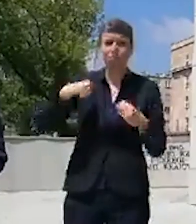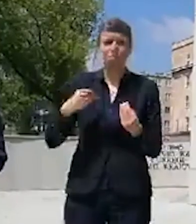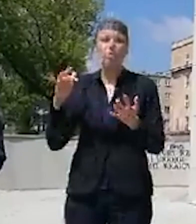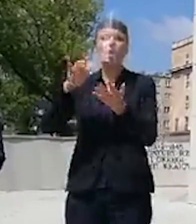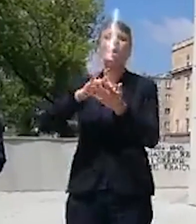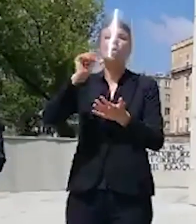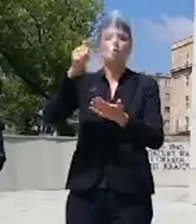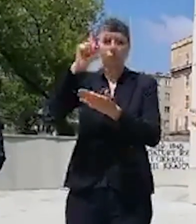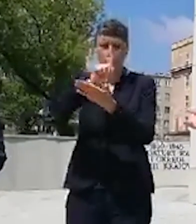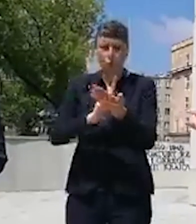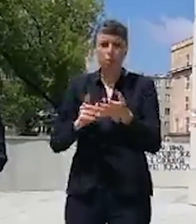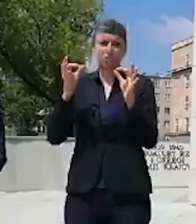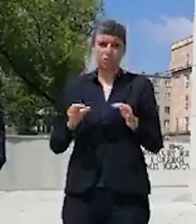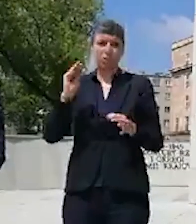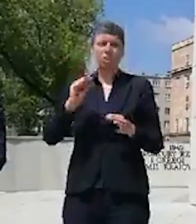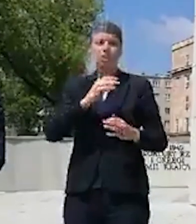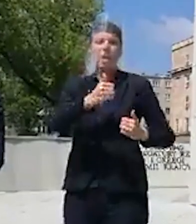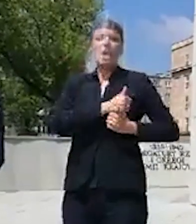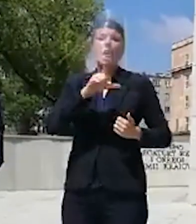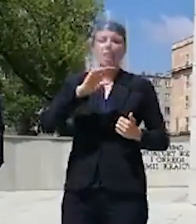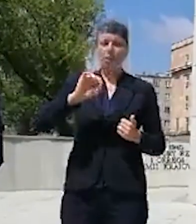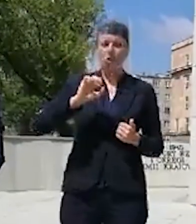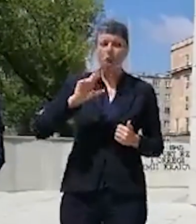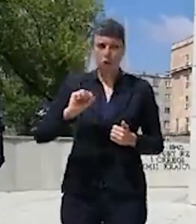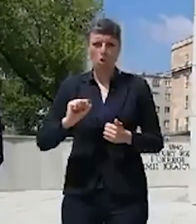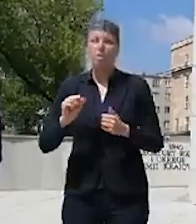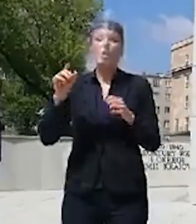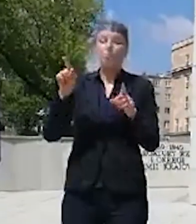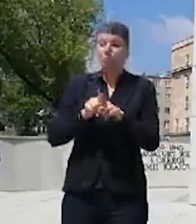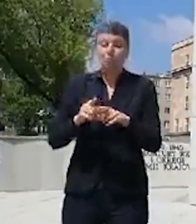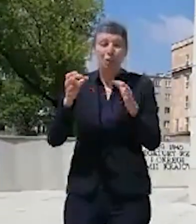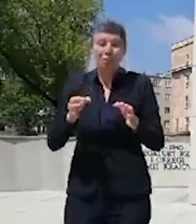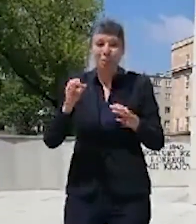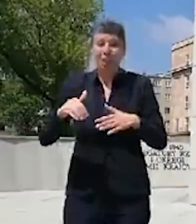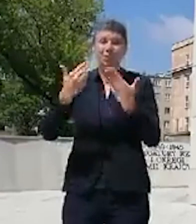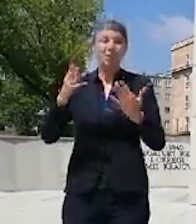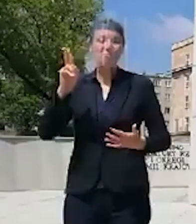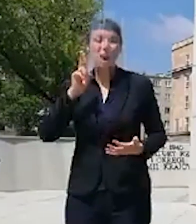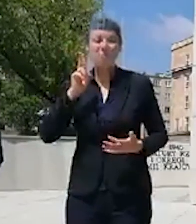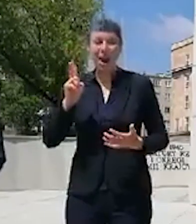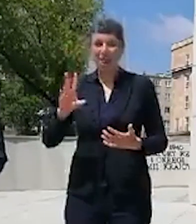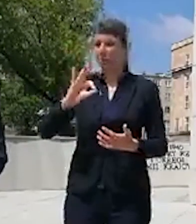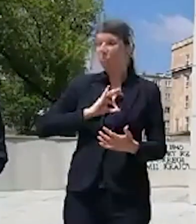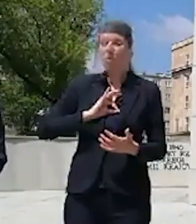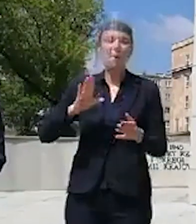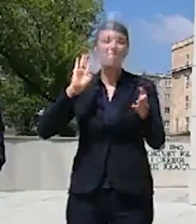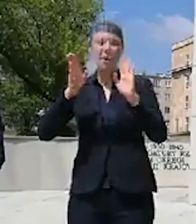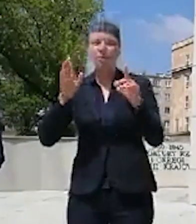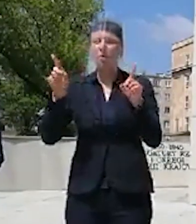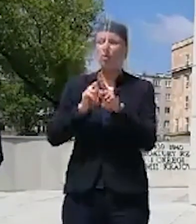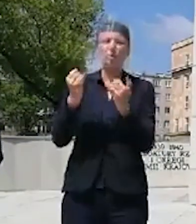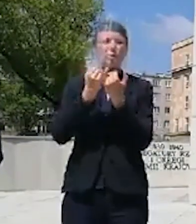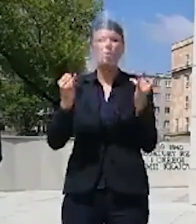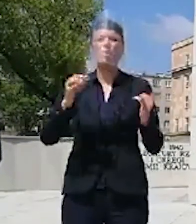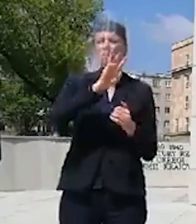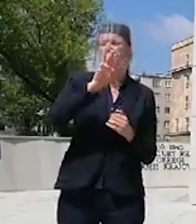Legionowie. Jutro dzień, jak powiedziałem, wolnych wyborów samorządowych, dziś dzień matki, więc też u mnie na profilu i we wszystkich możliwych kanałach